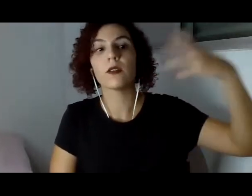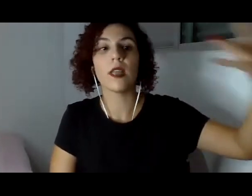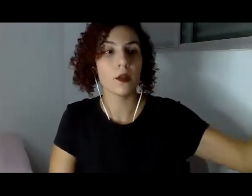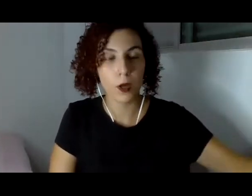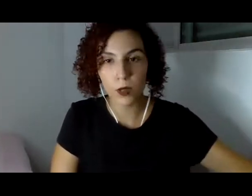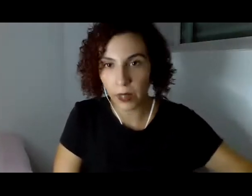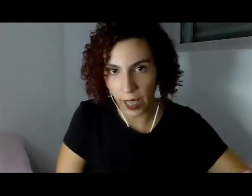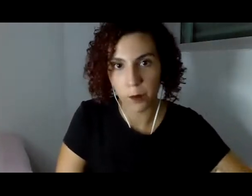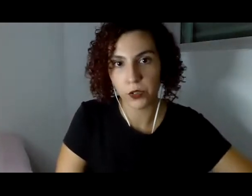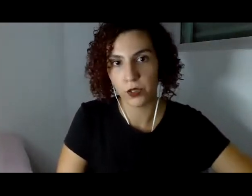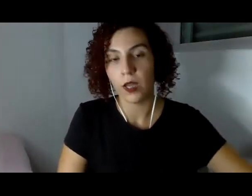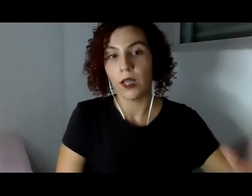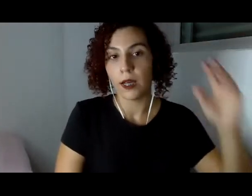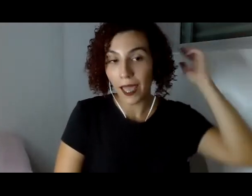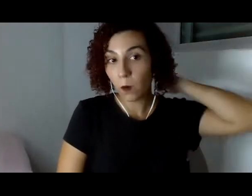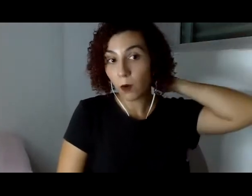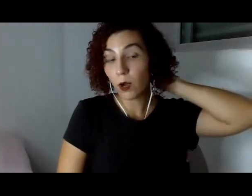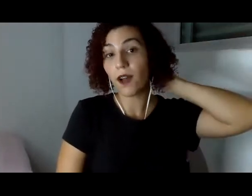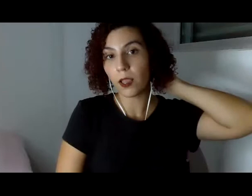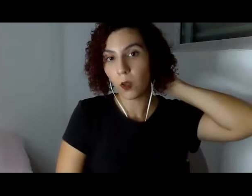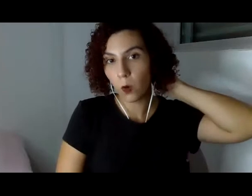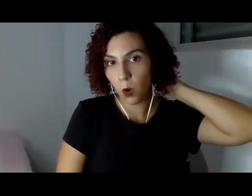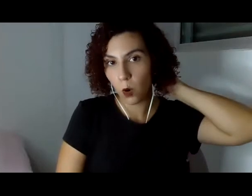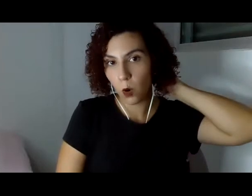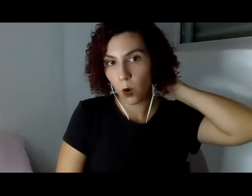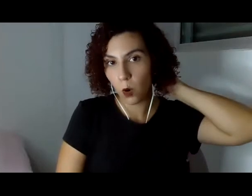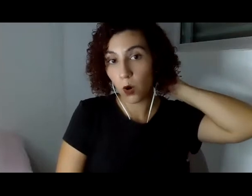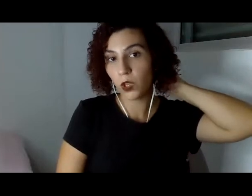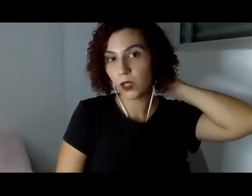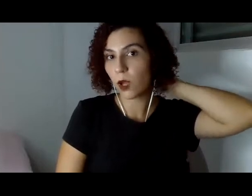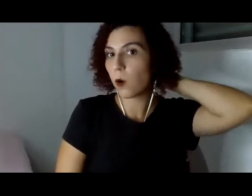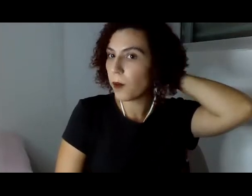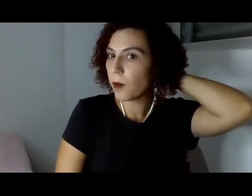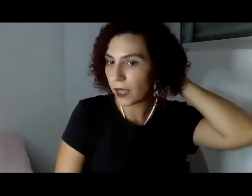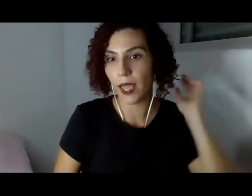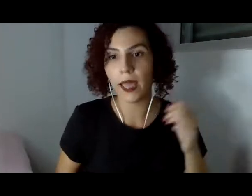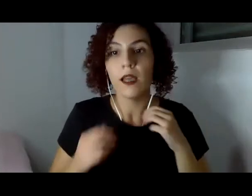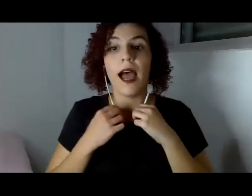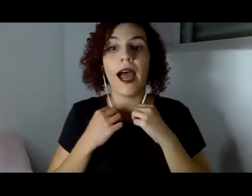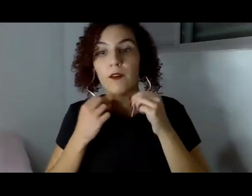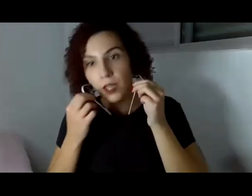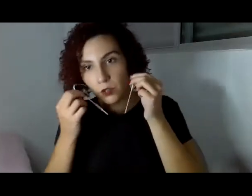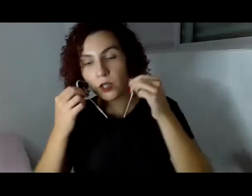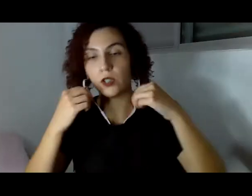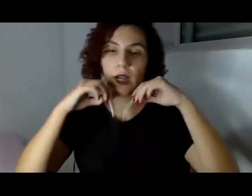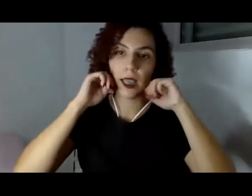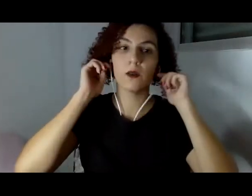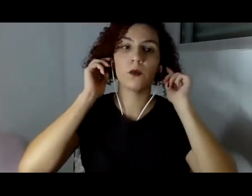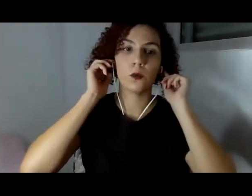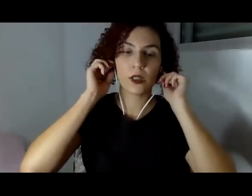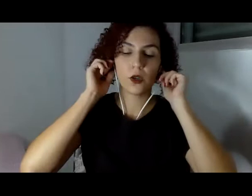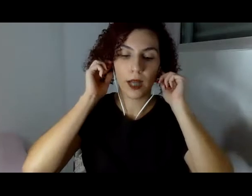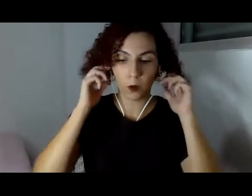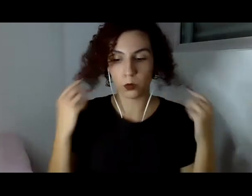eu quero ter o meu intérprete, né? Qual que é o valor? Como que isso é cobrado, né? É vídeo, a gente tem